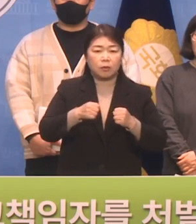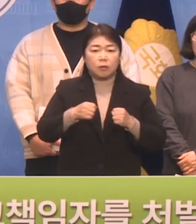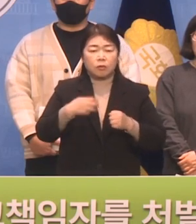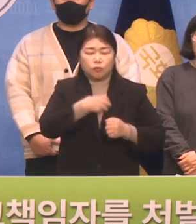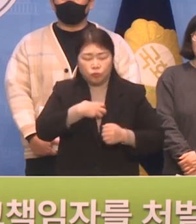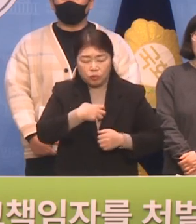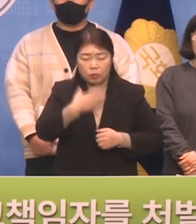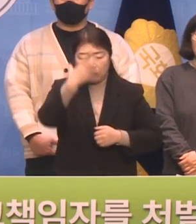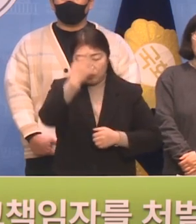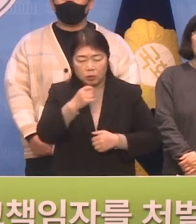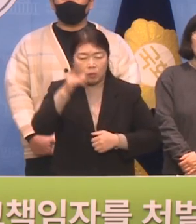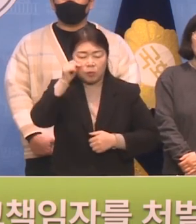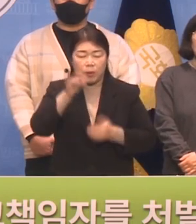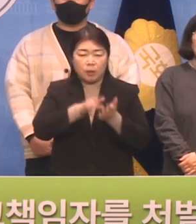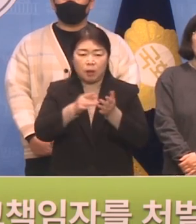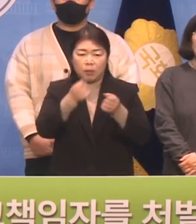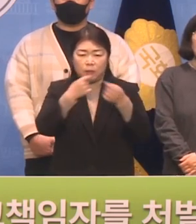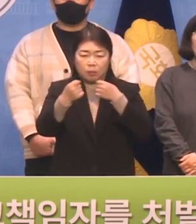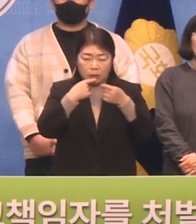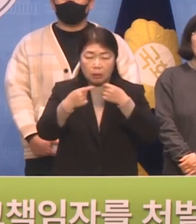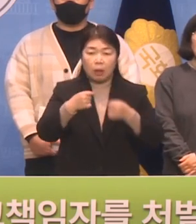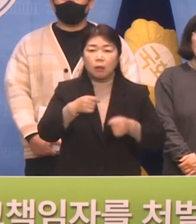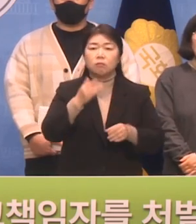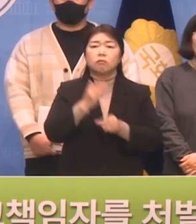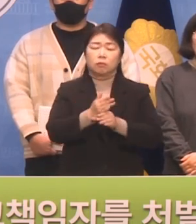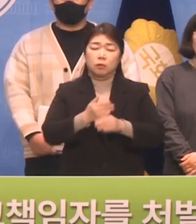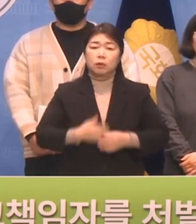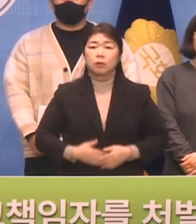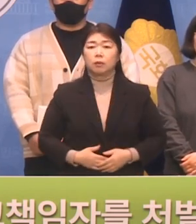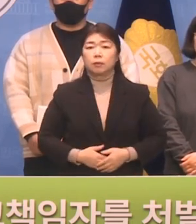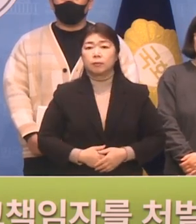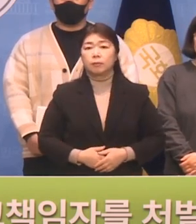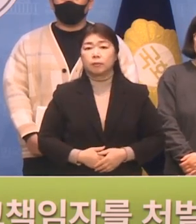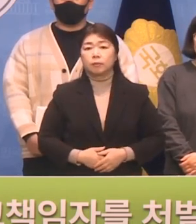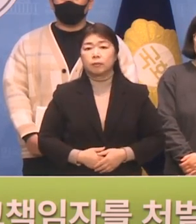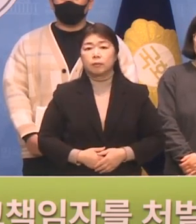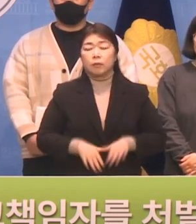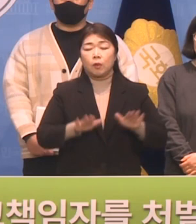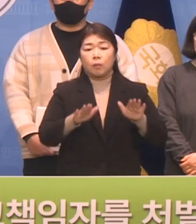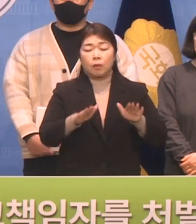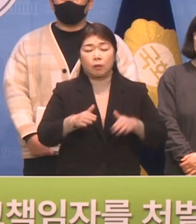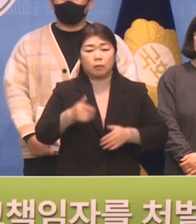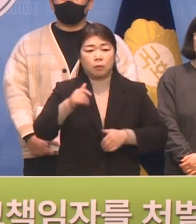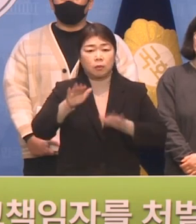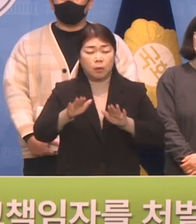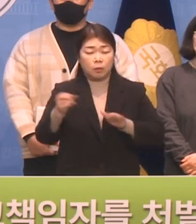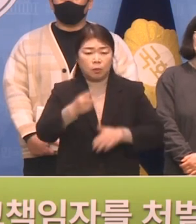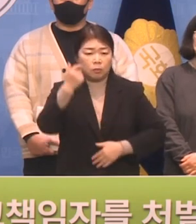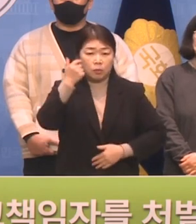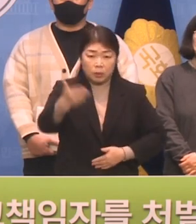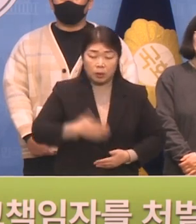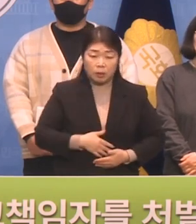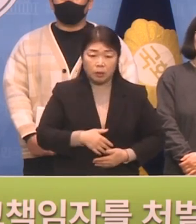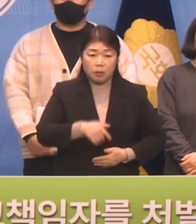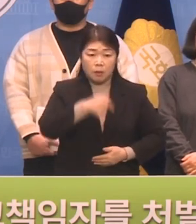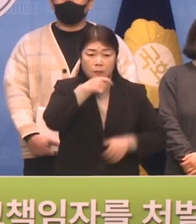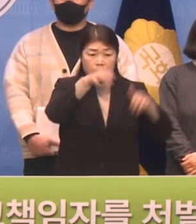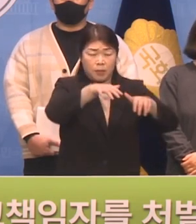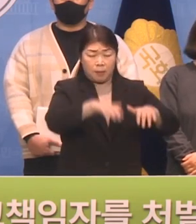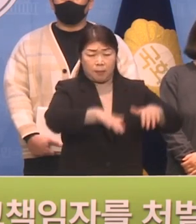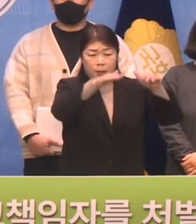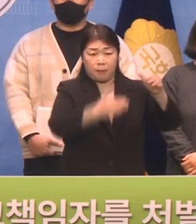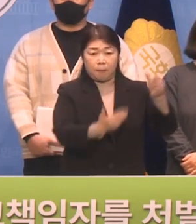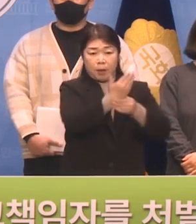등을 계속 복용하고 있습니다. 이번 발언에서도 또 물어봅니다. 참사가 일어나기 전과 후